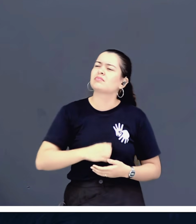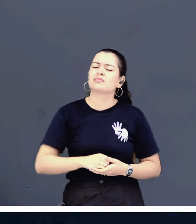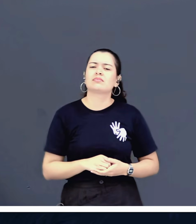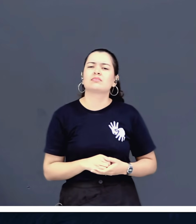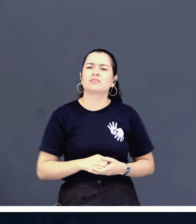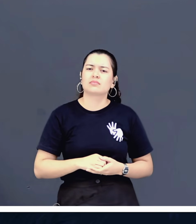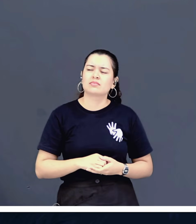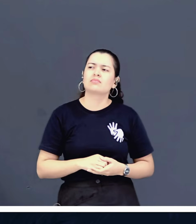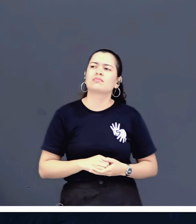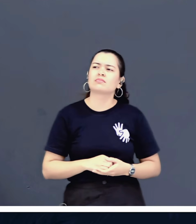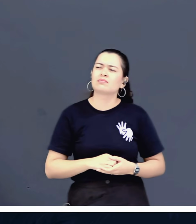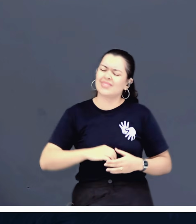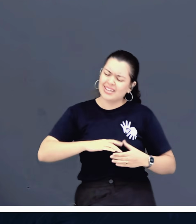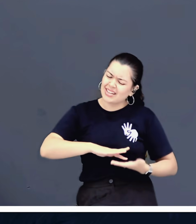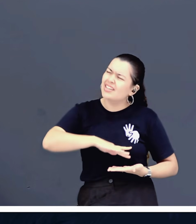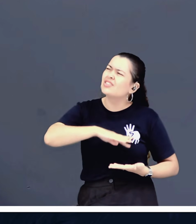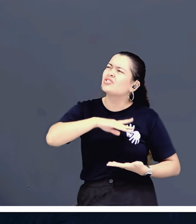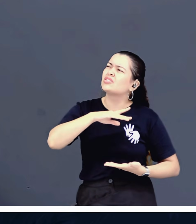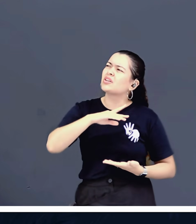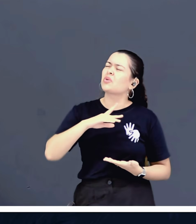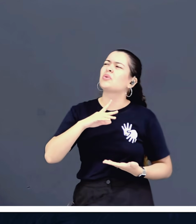Nos enche, Senhor, nessa manhã.